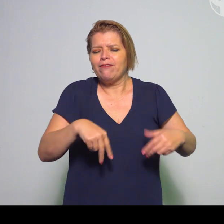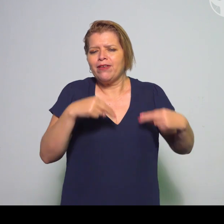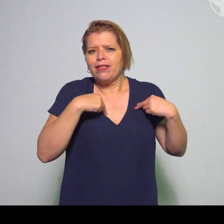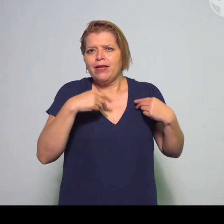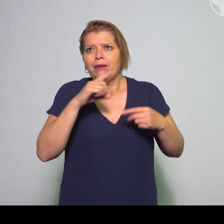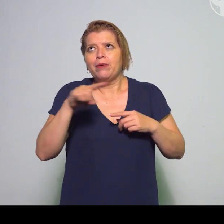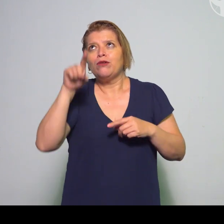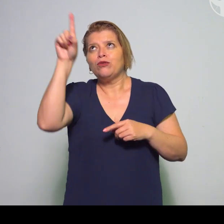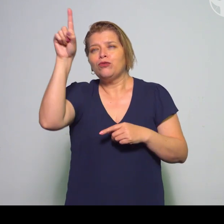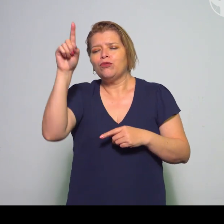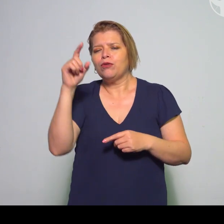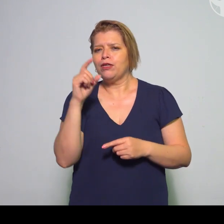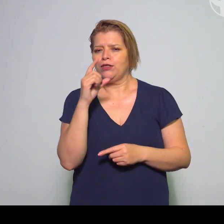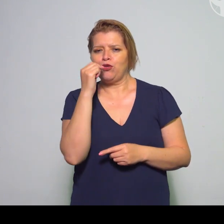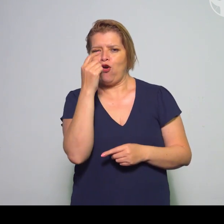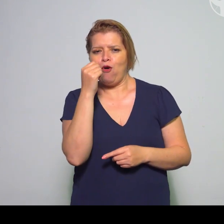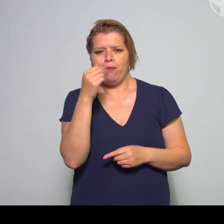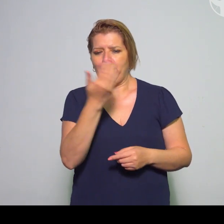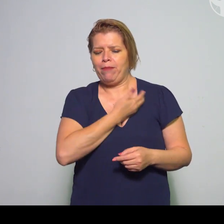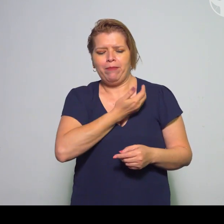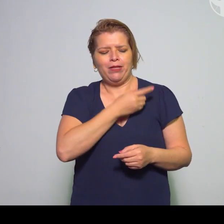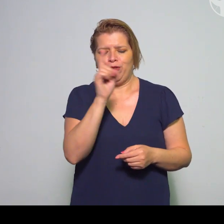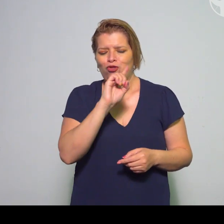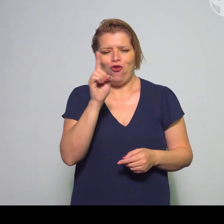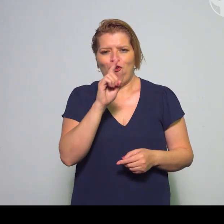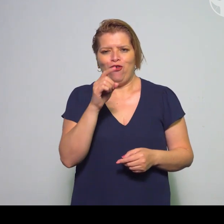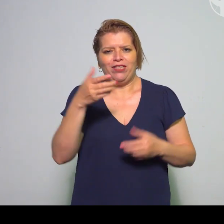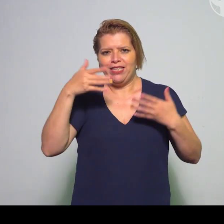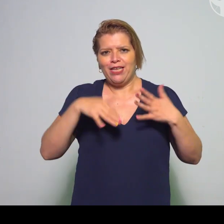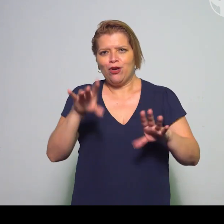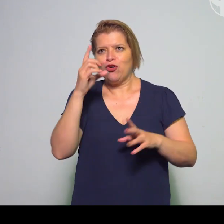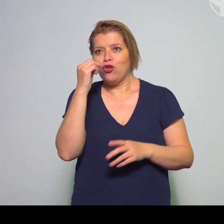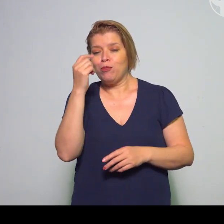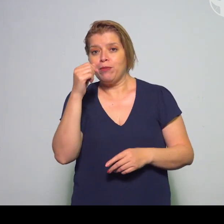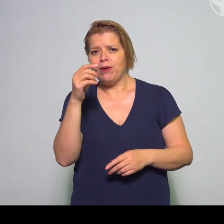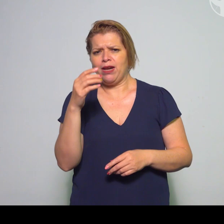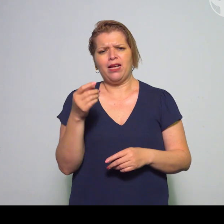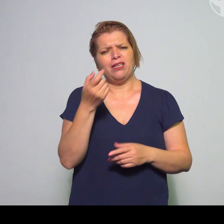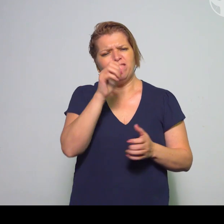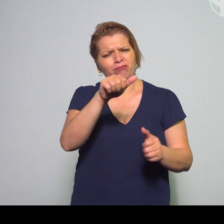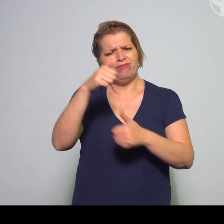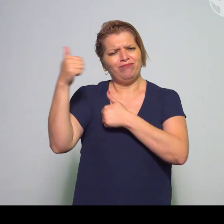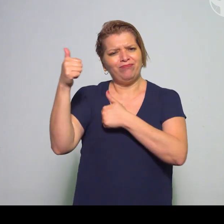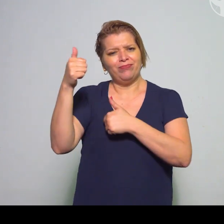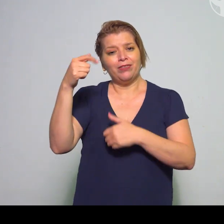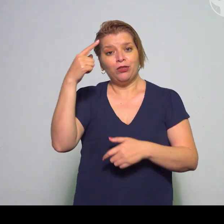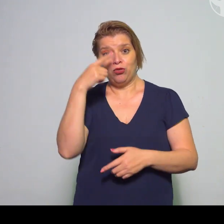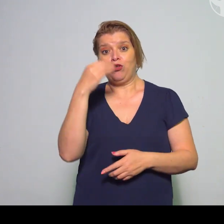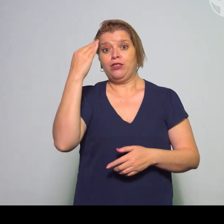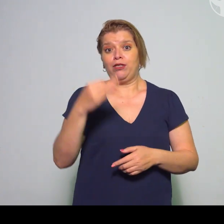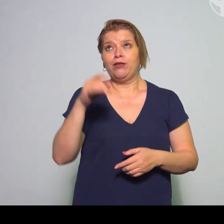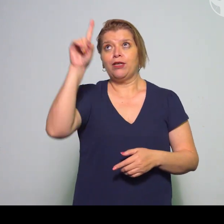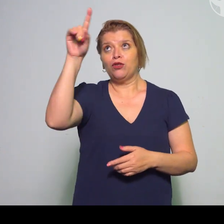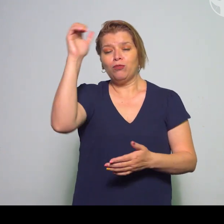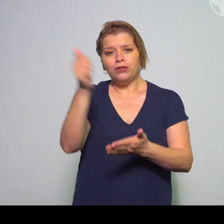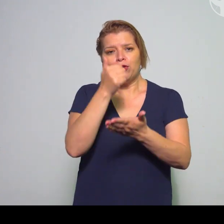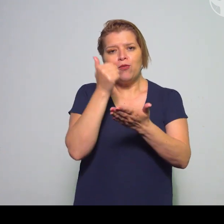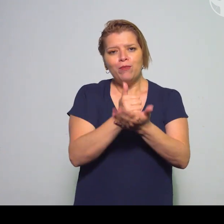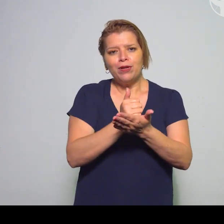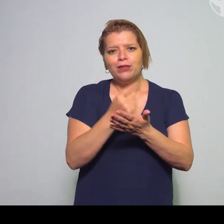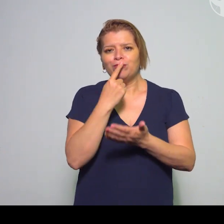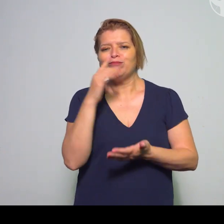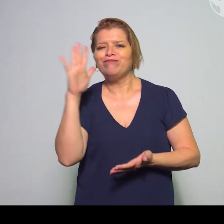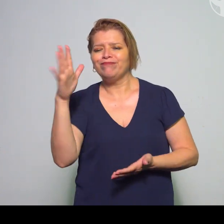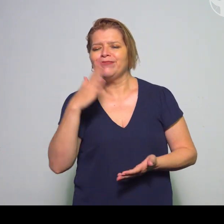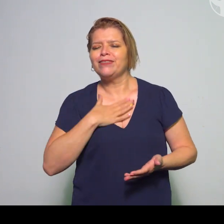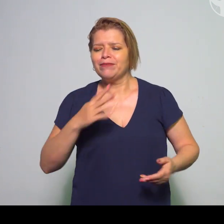pero tú no eres hombre para mentir, ni hijo de hombre para arrepentirse. Si tú me has dado una palabra, estoy seguro que se va a cumplir en mi